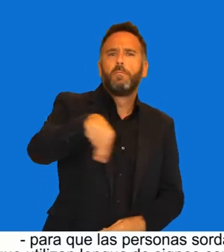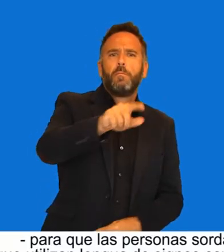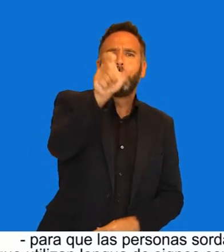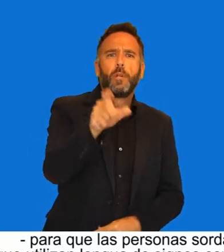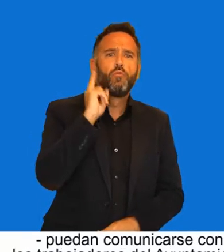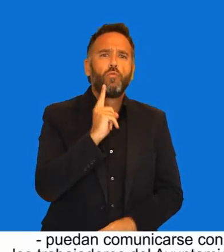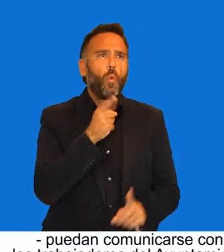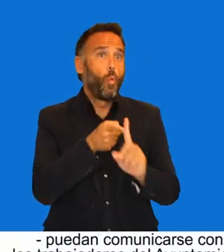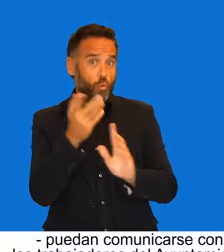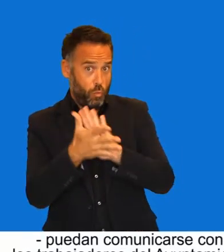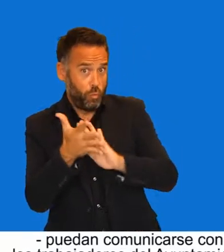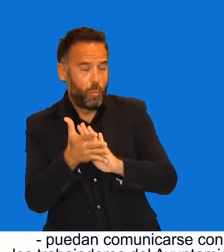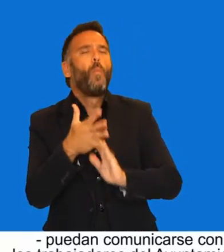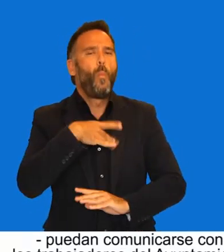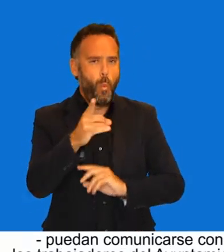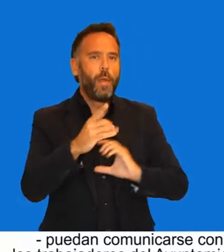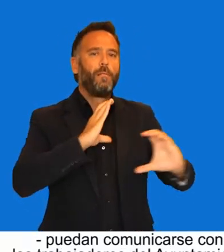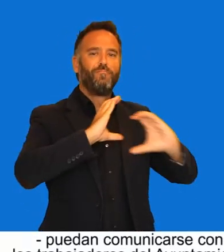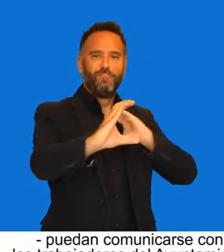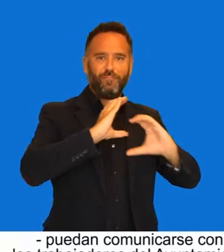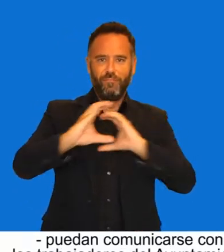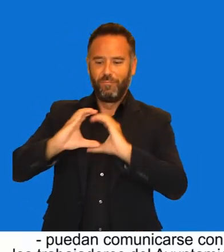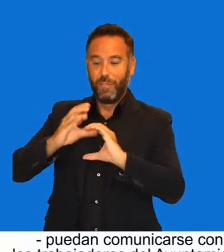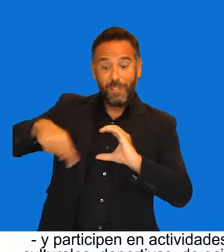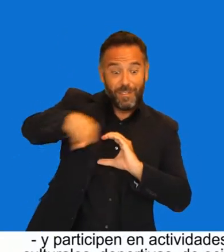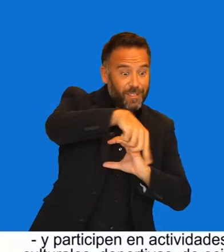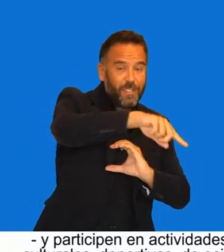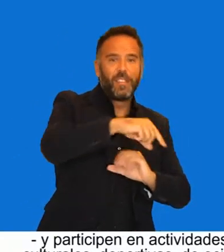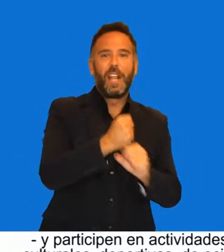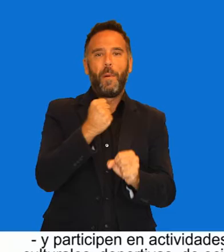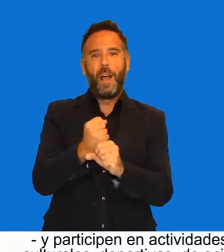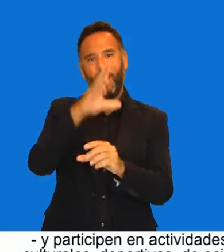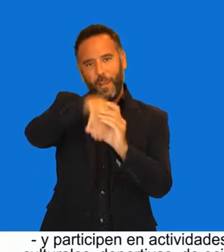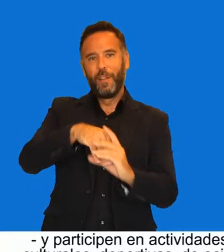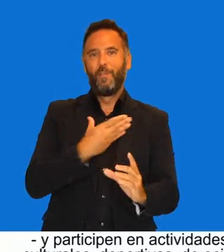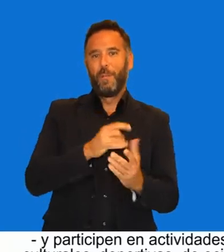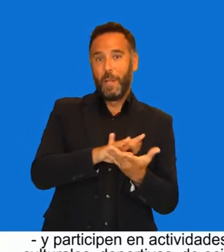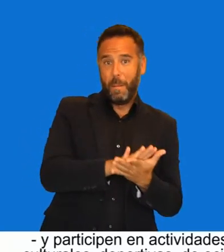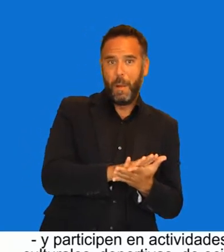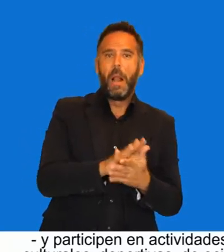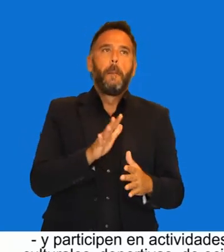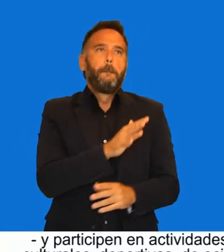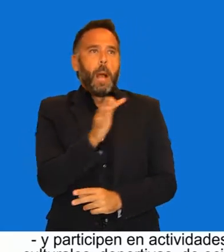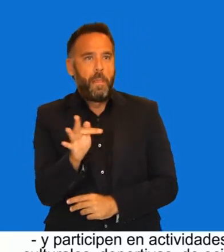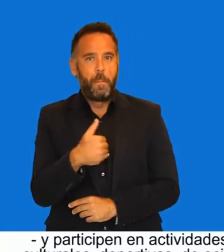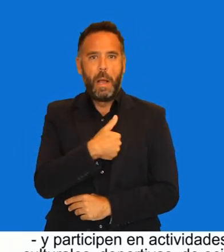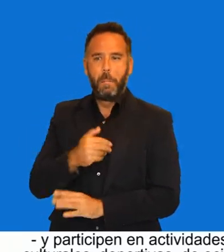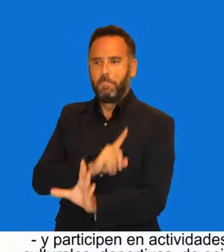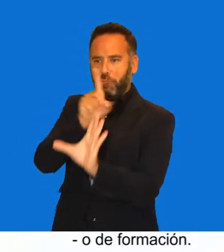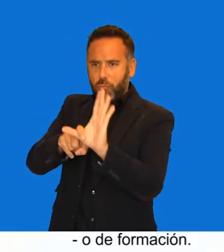Española... ...puedan comunicarse con los trabajadores del Ayuntamiento... ...y participen en actividades culturales, deportivas, de ocio o